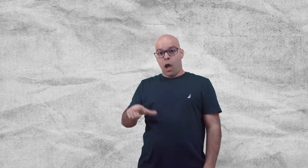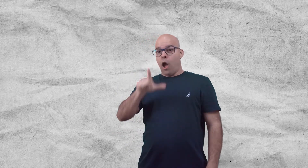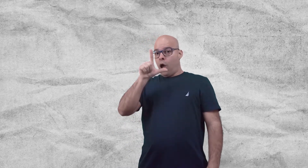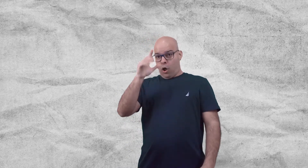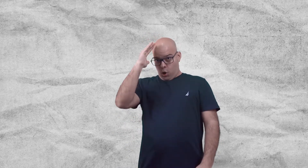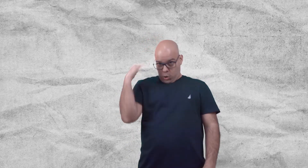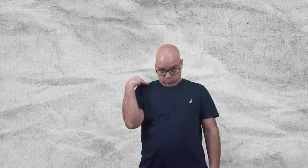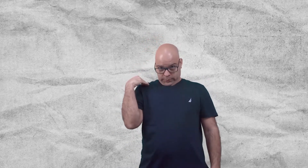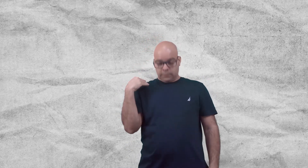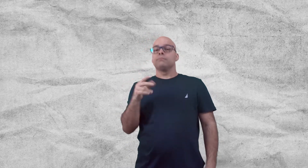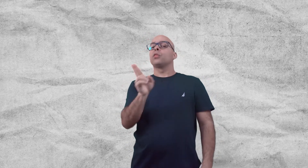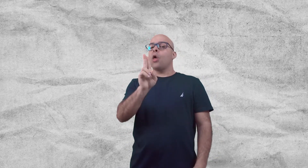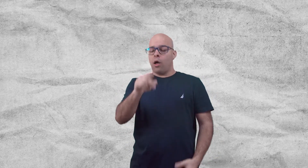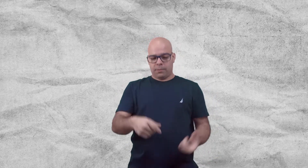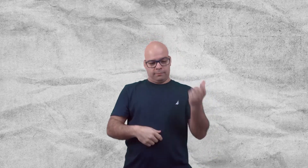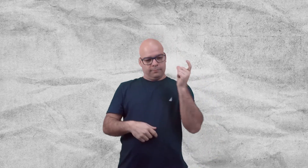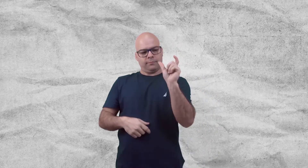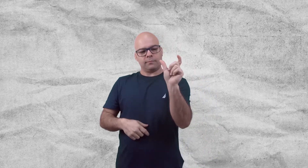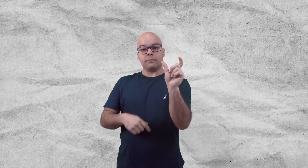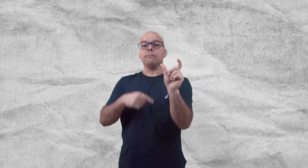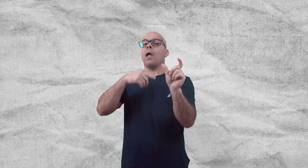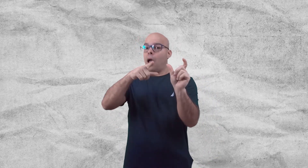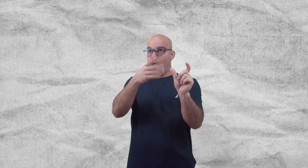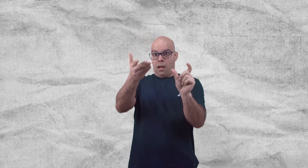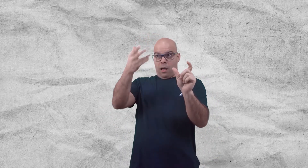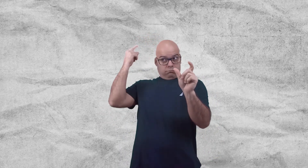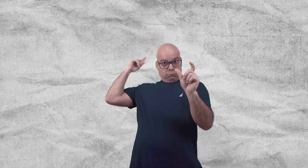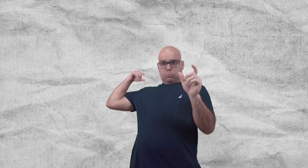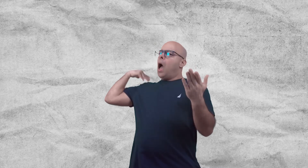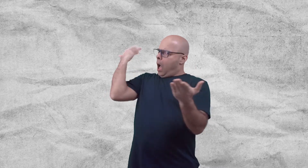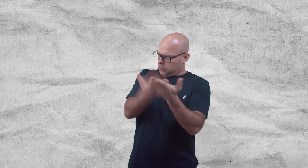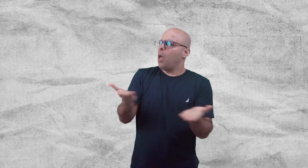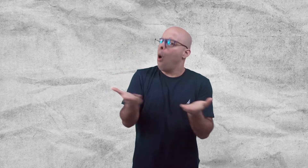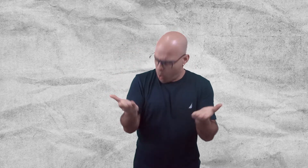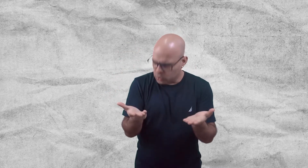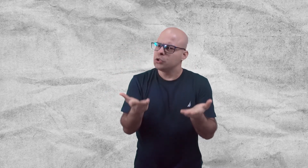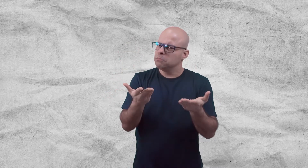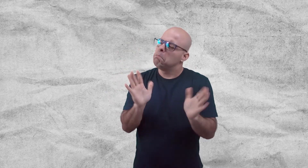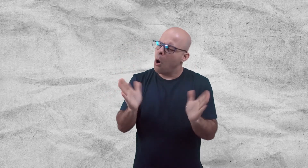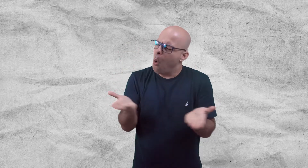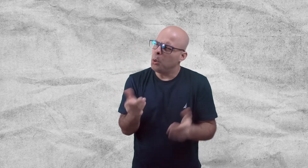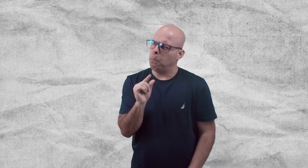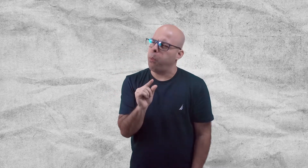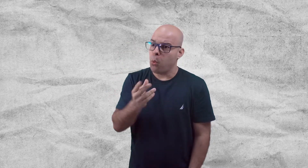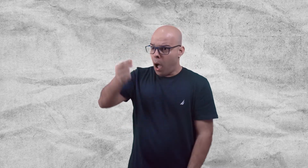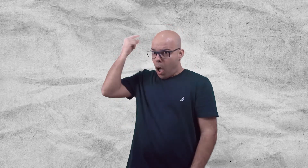Bom, Louise tem o seu primeiro nome. Naquela época, até hoje isso acontece, mas naquela época